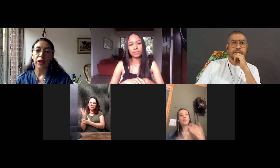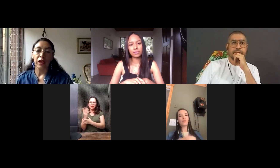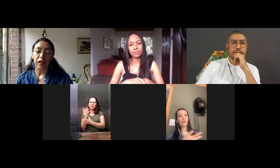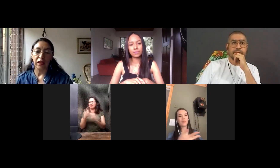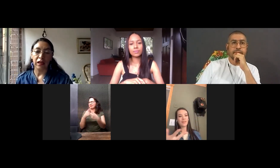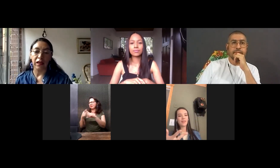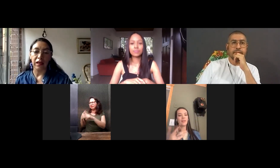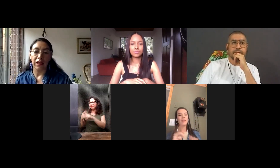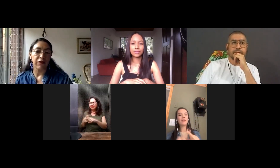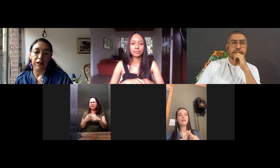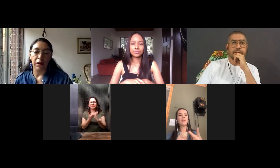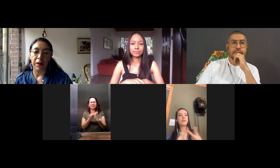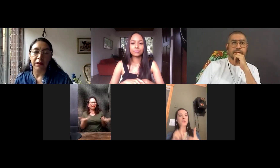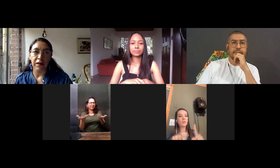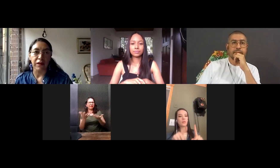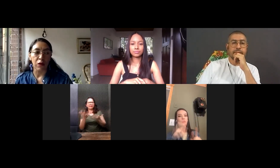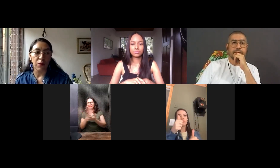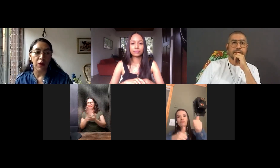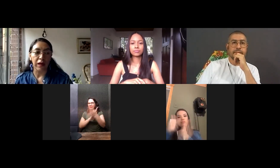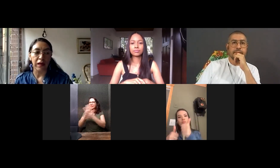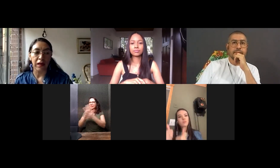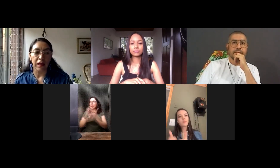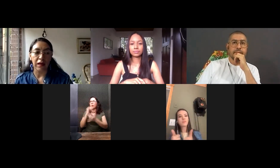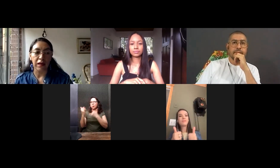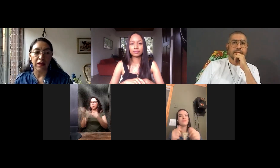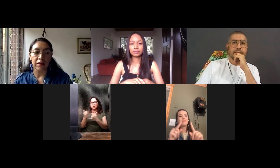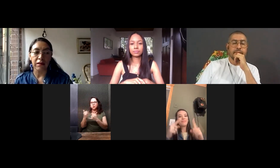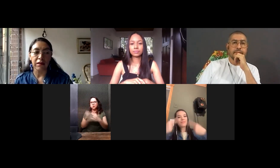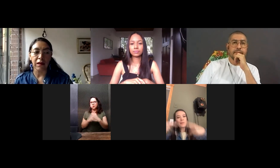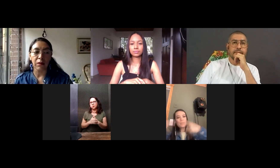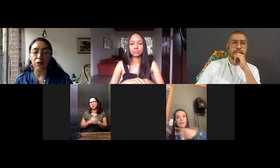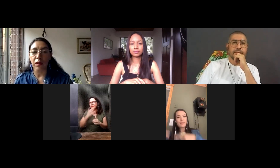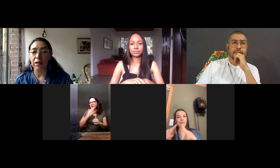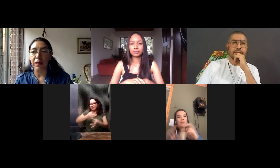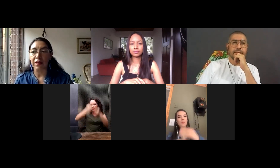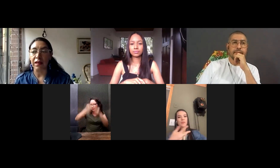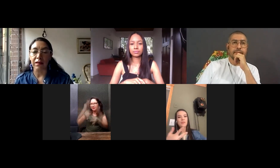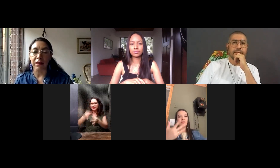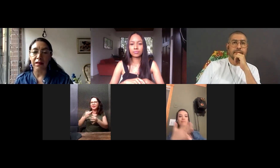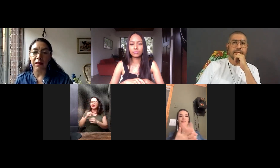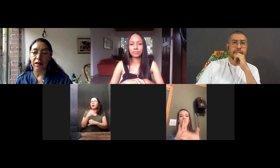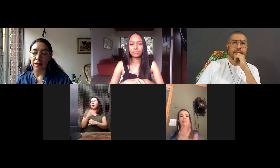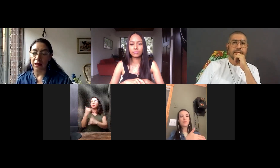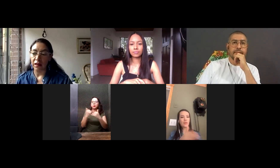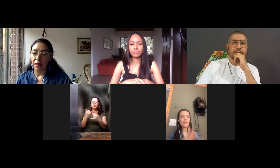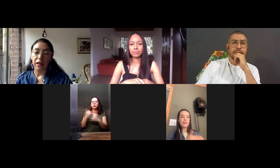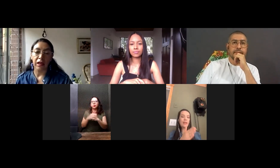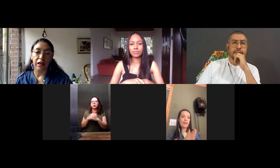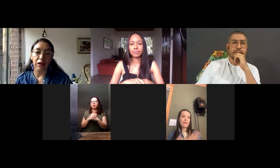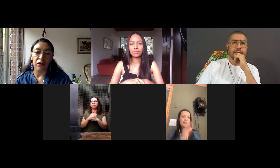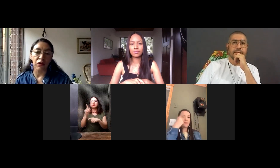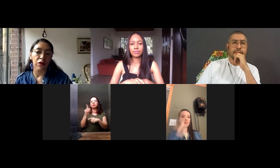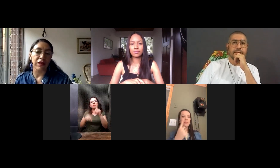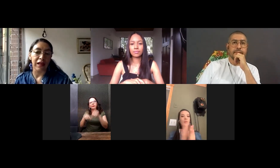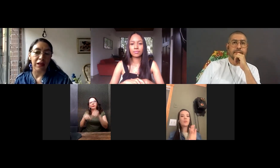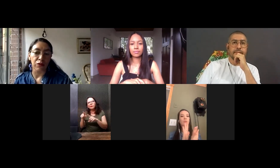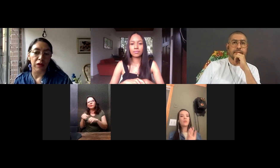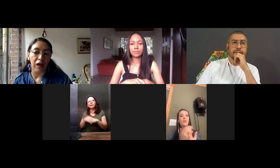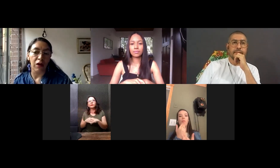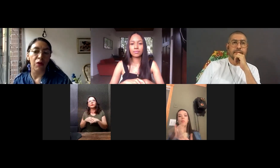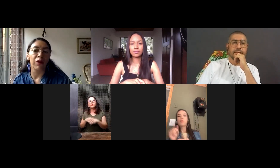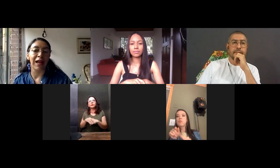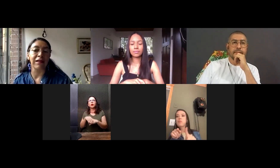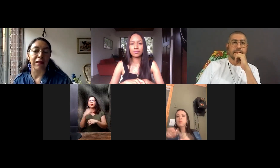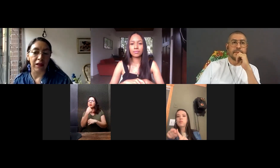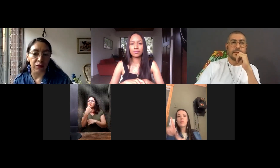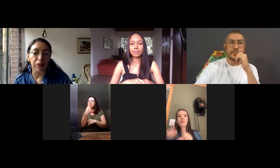concursos, y efectivamente, así como hay digamos, unas vertientes de oroliteratura